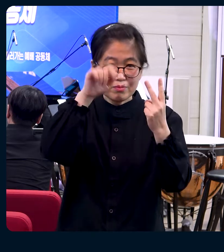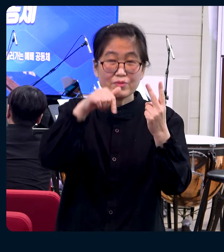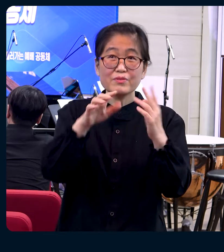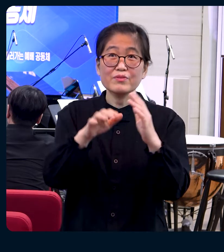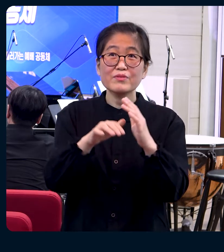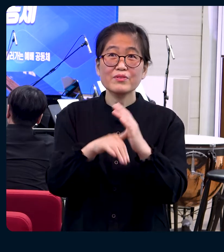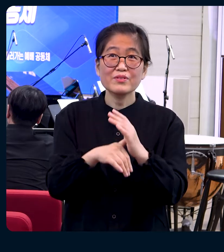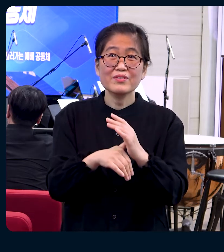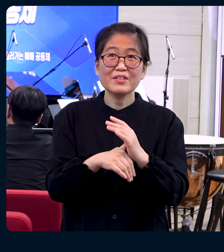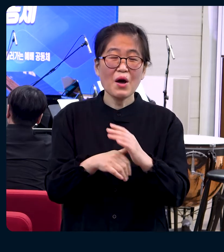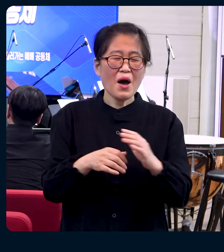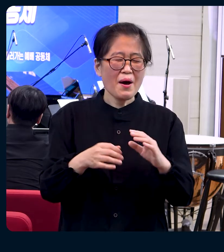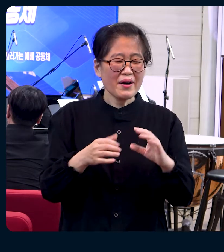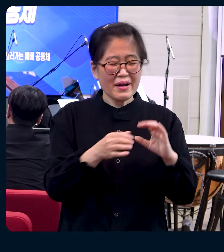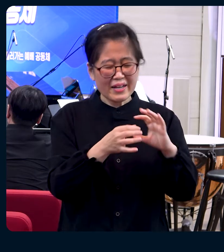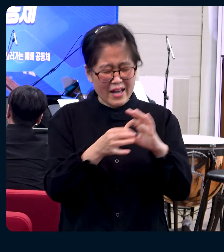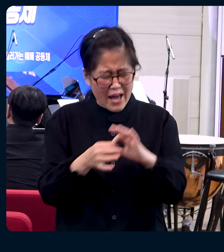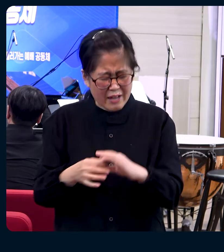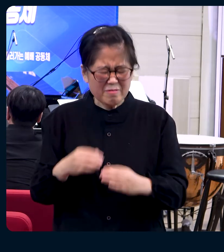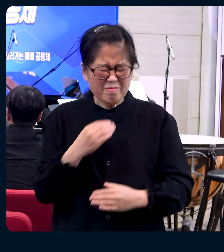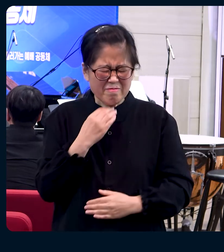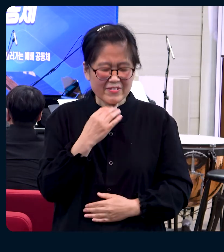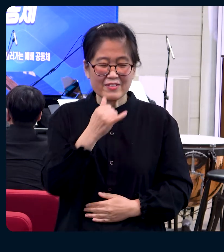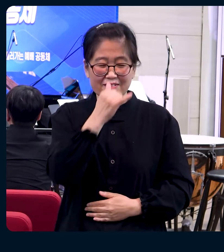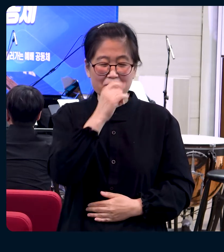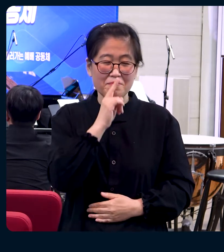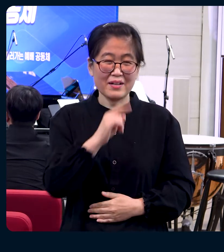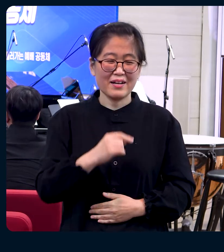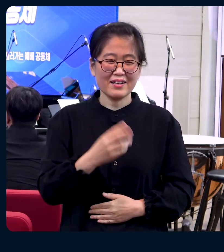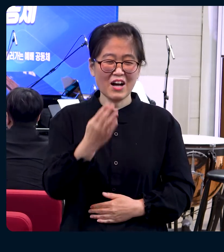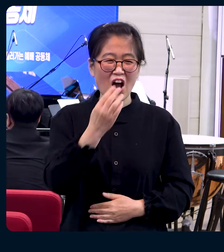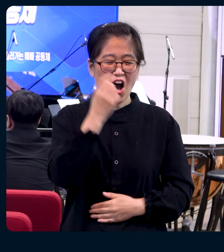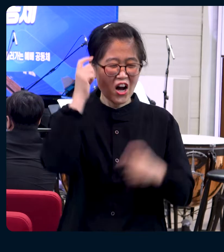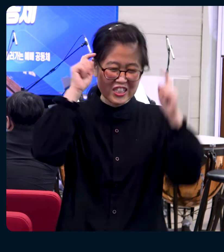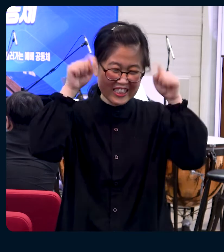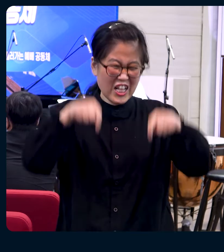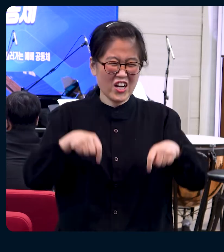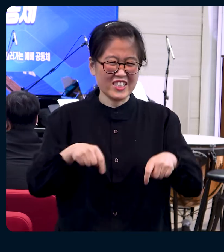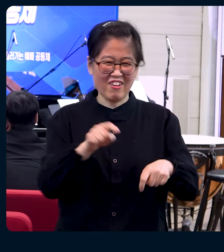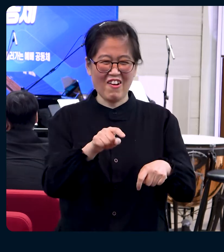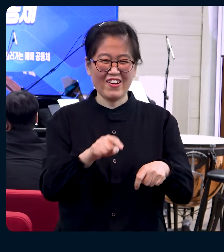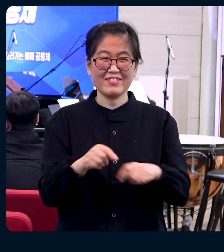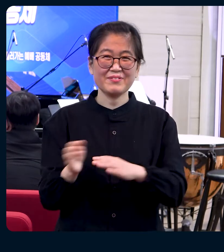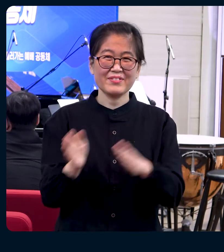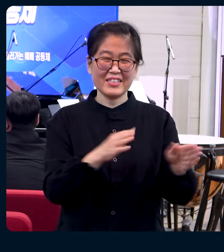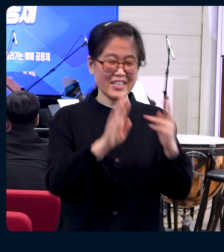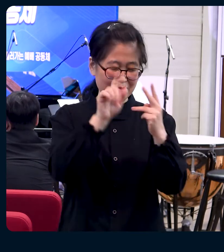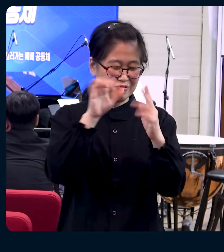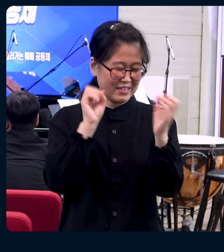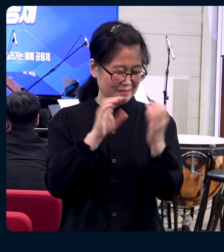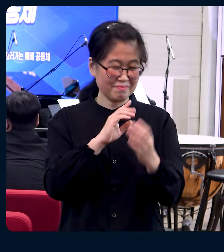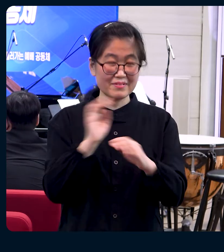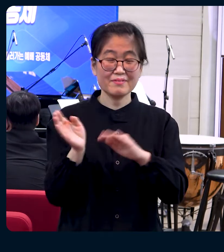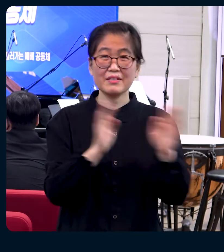2부에 여쭤봤더니 우리는 끝까지 기다린대요. 제가 그랬어요. 그건 미련한 짓이라고.